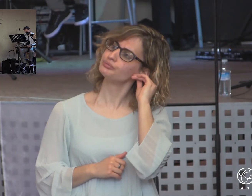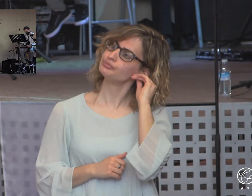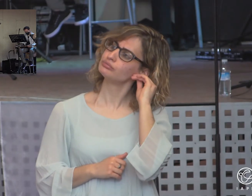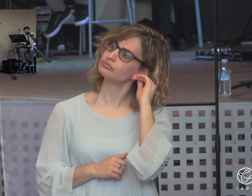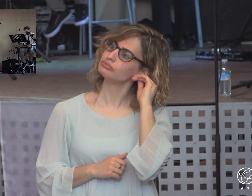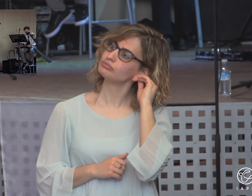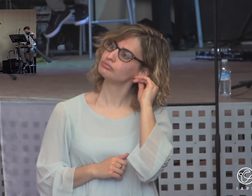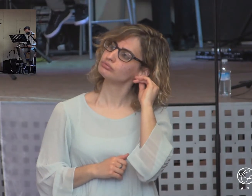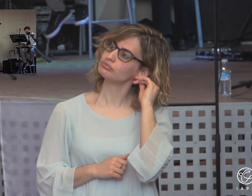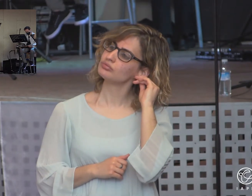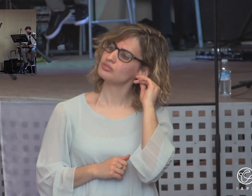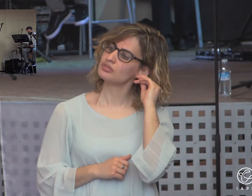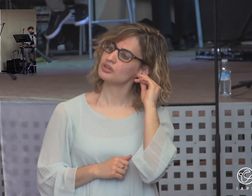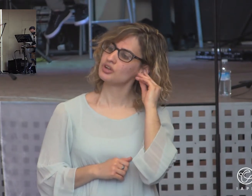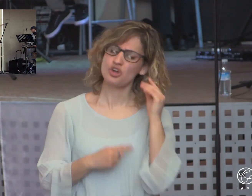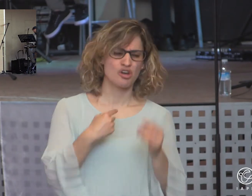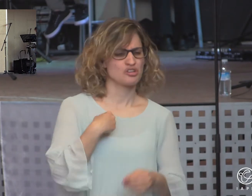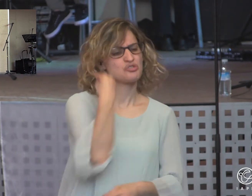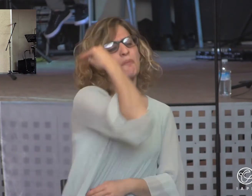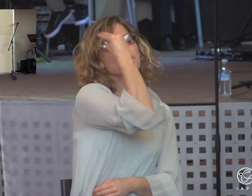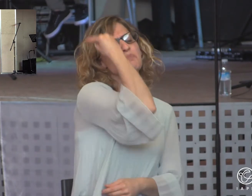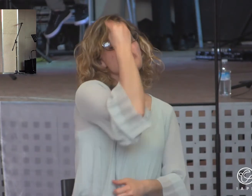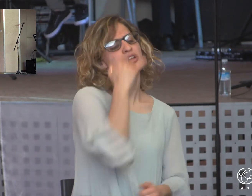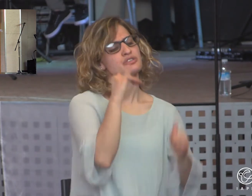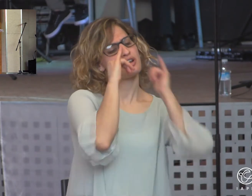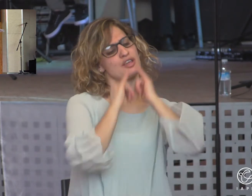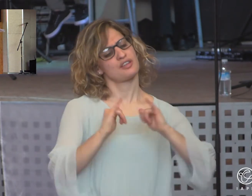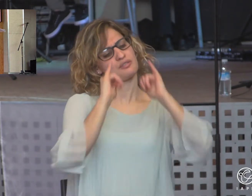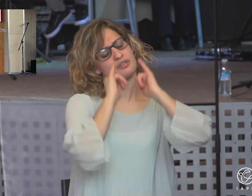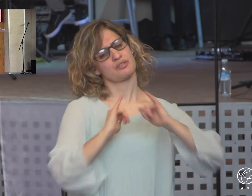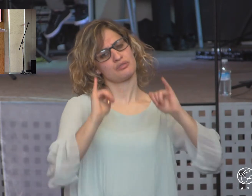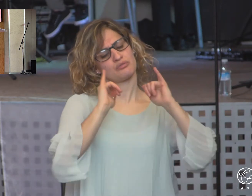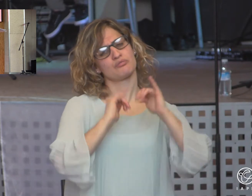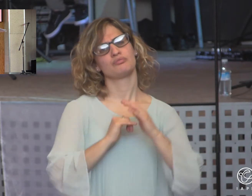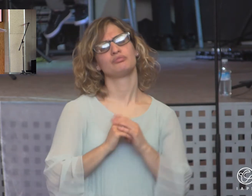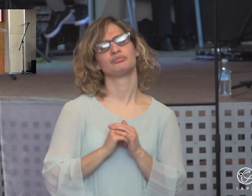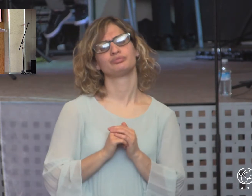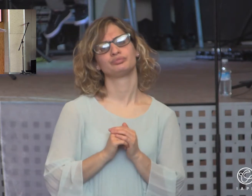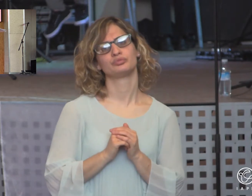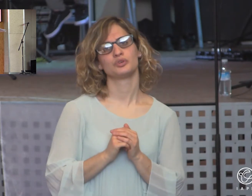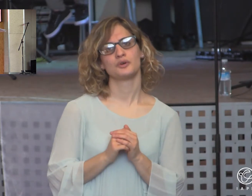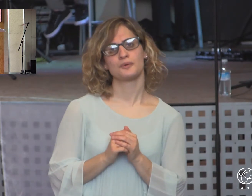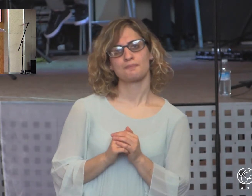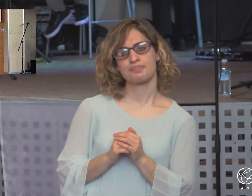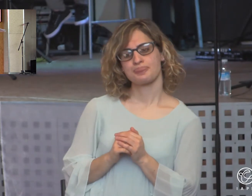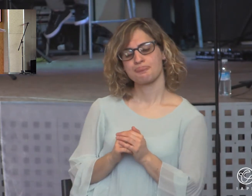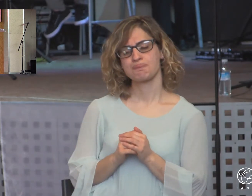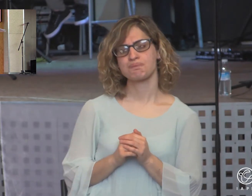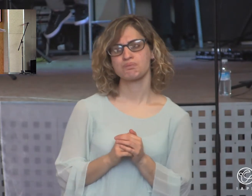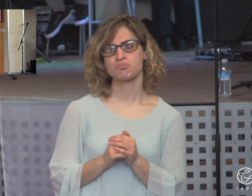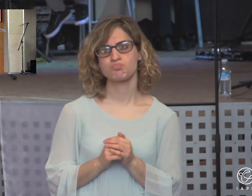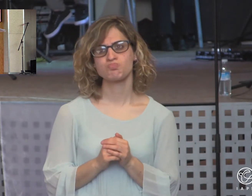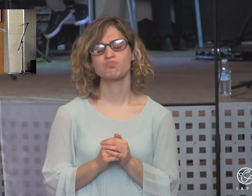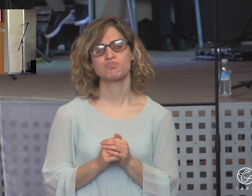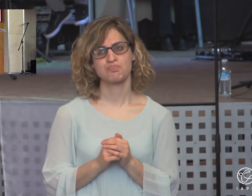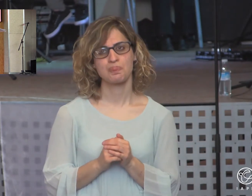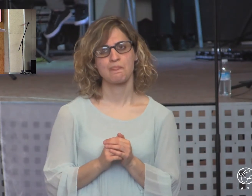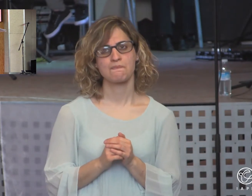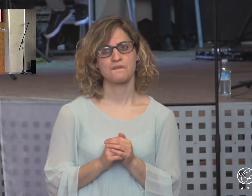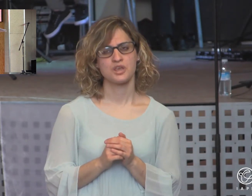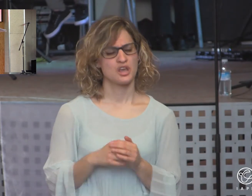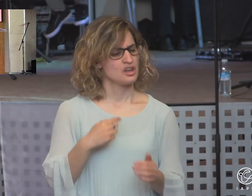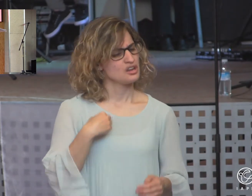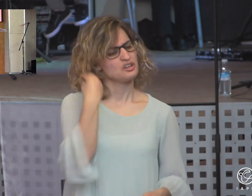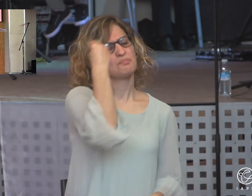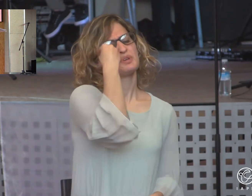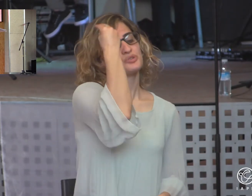como conclusión? Hermano, ¿no eres tú el habitáculo donde habita el